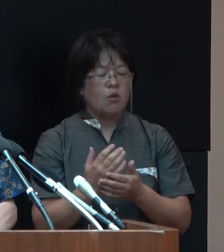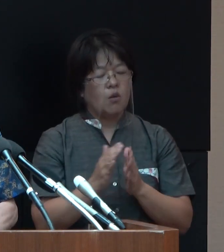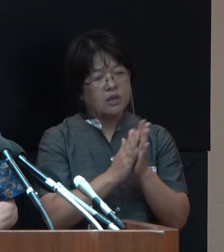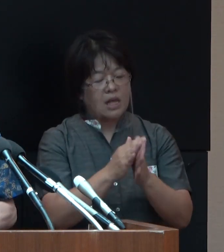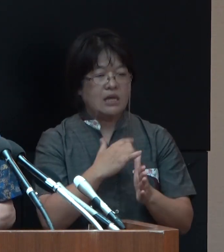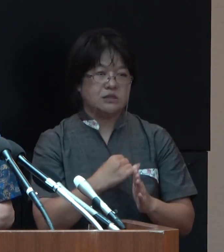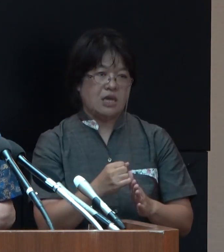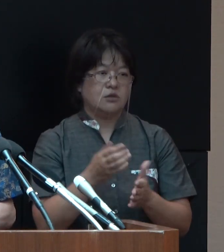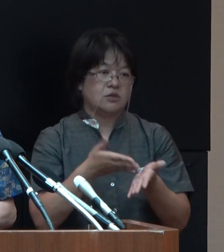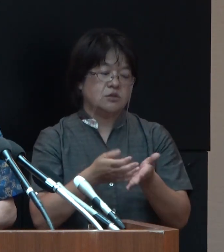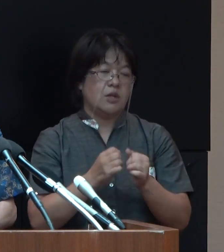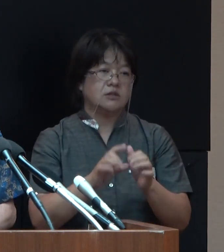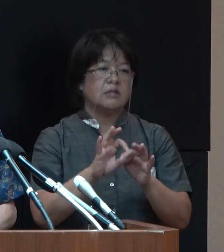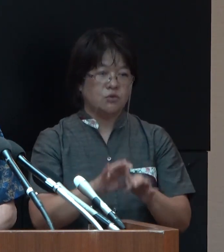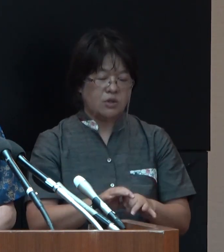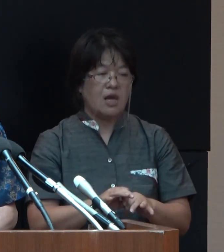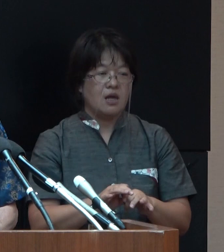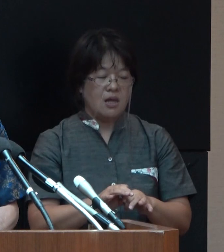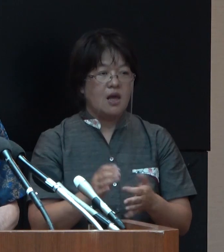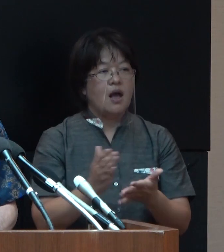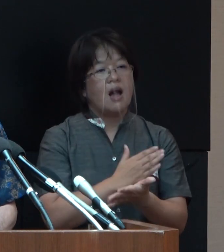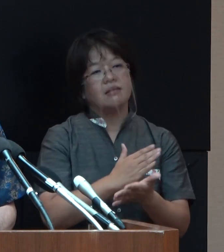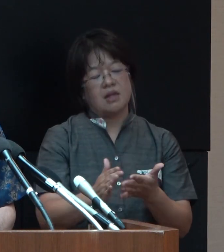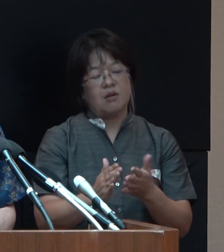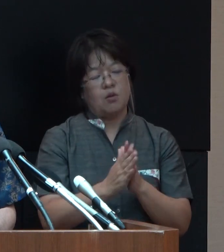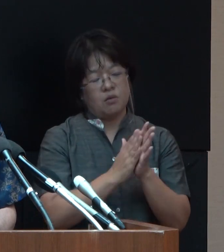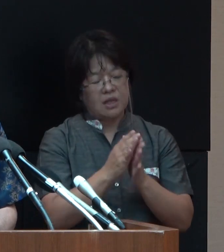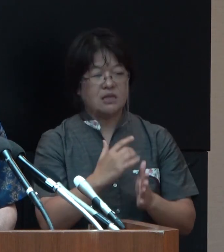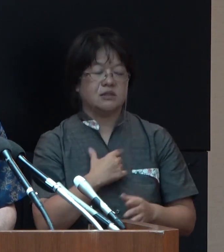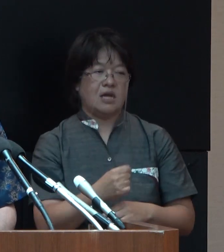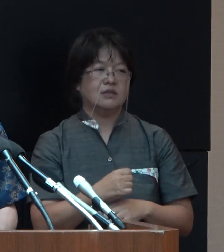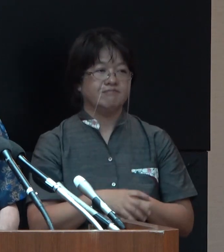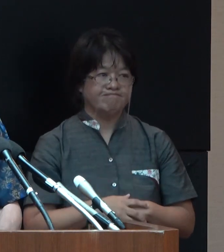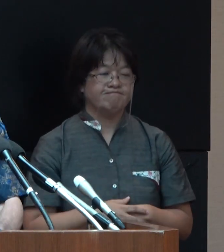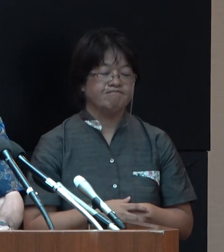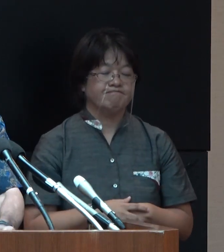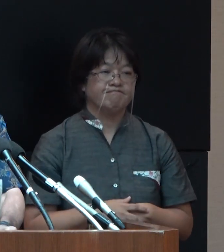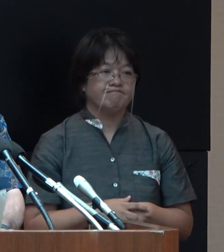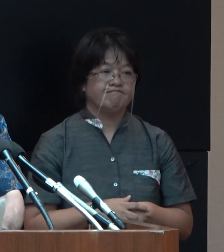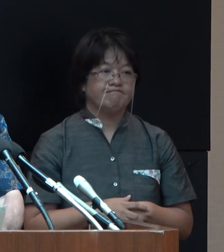染対策を取っていただきたい。そのお願いに尽きると思います。